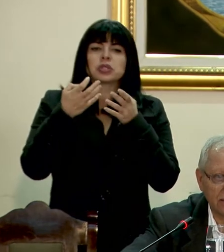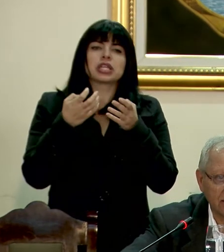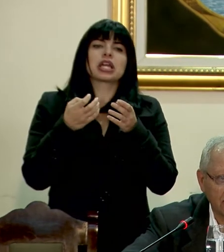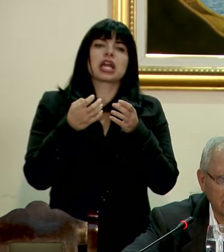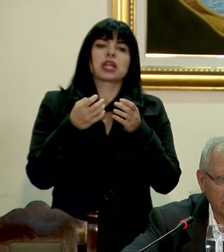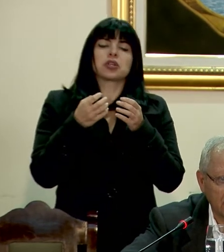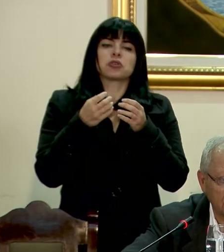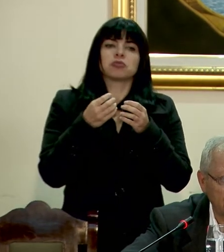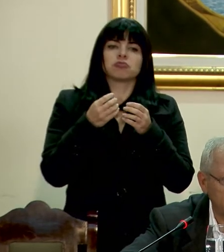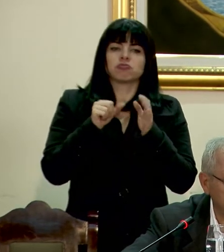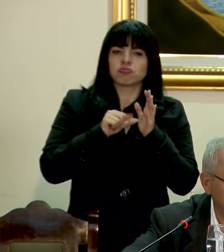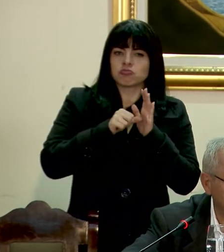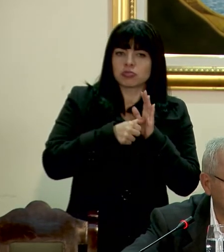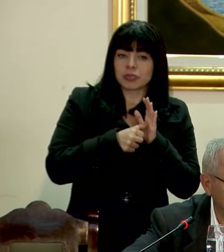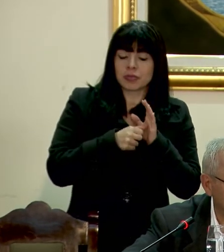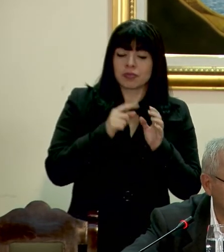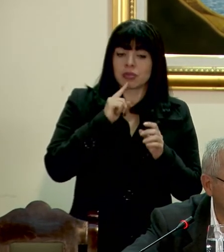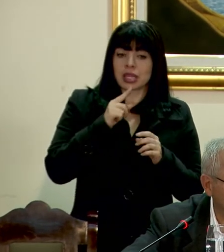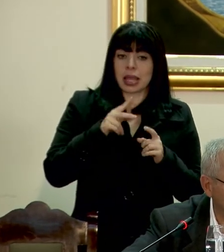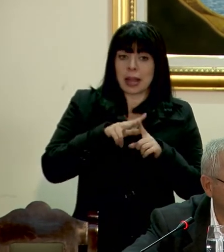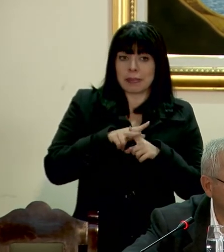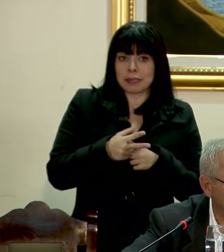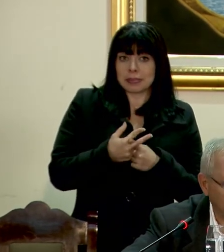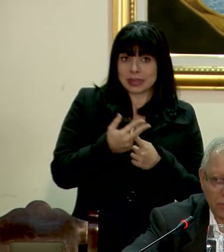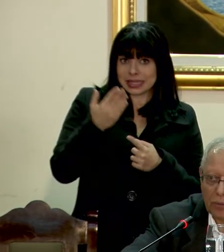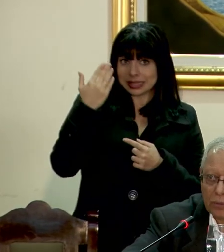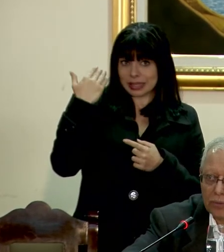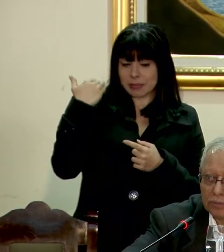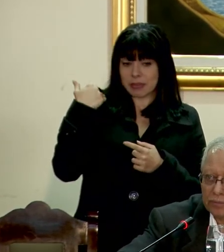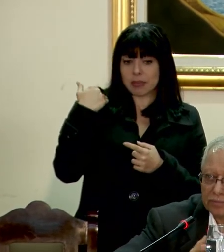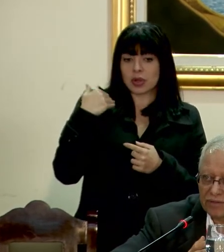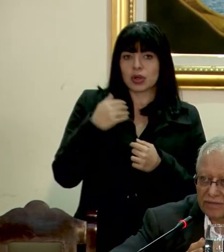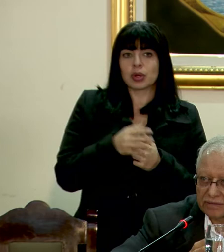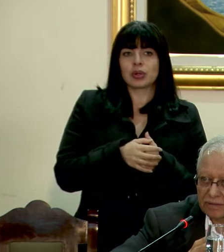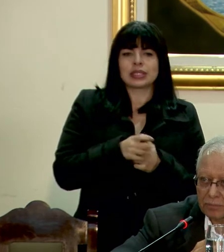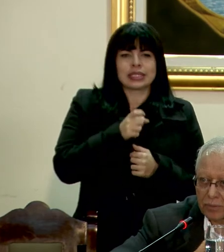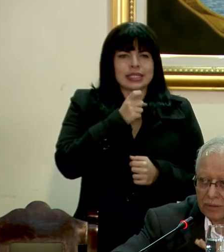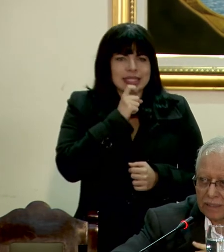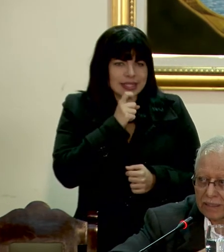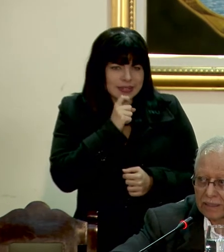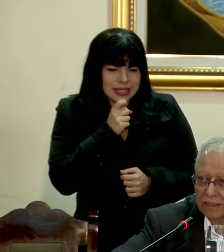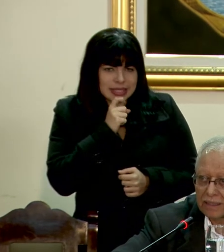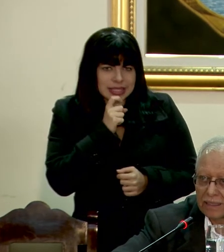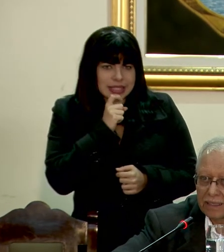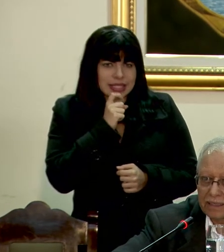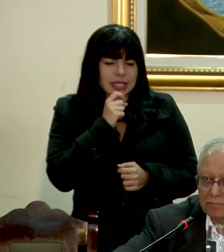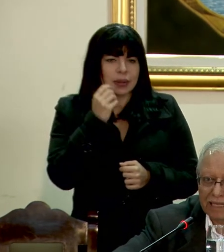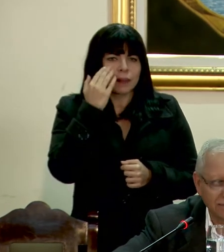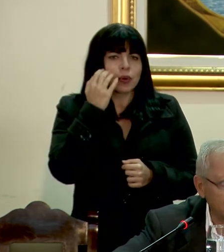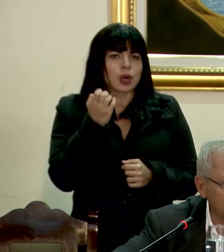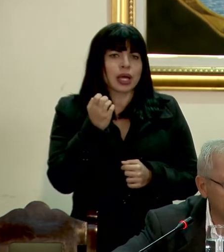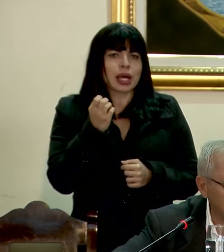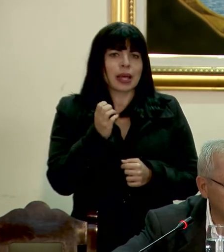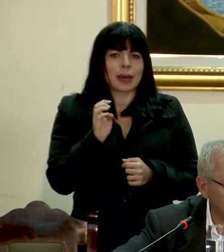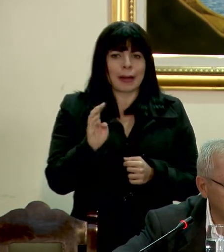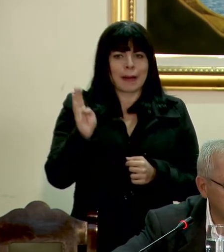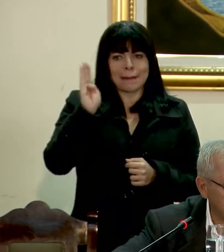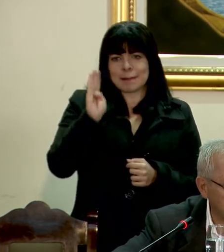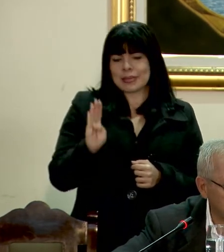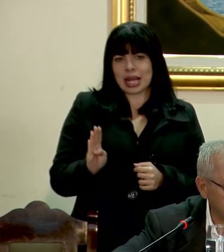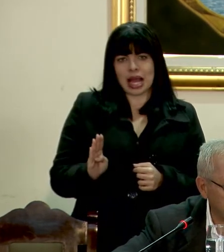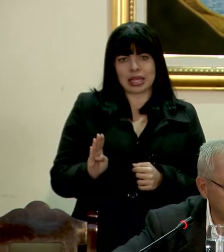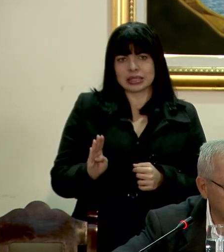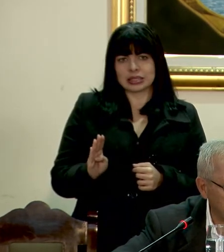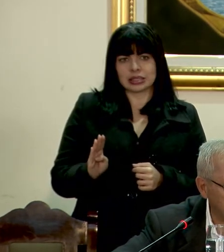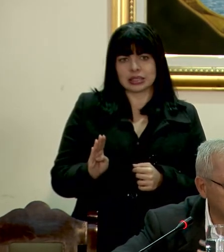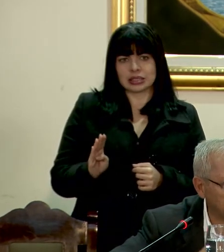que al principio pues fue un poco difícil porque Brasil